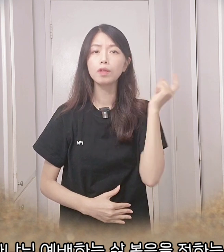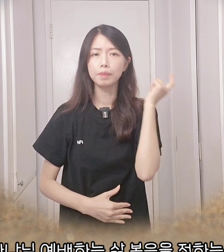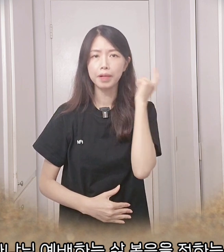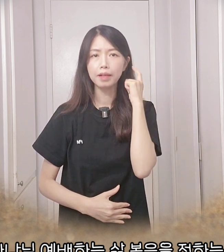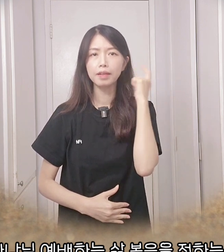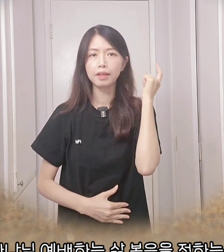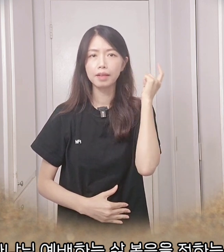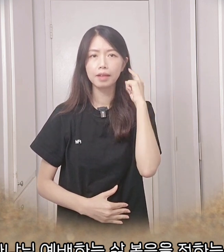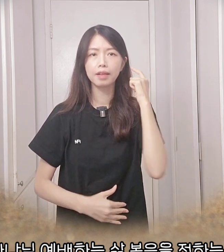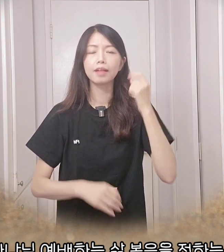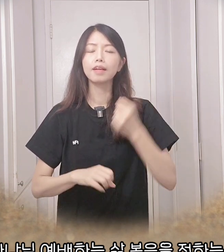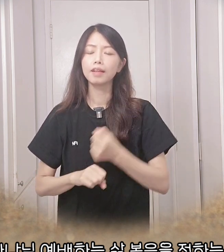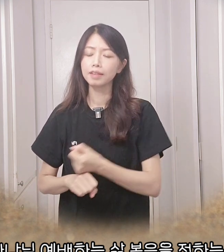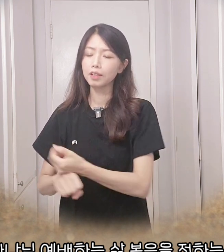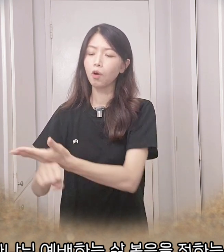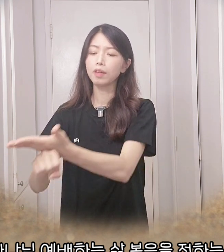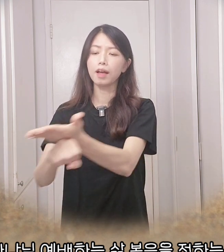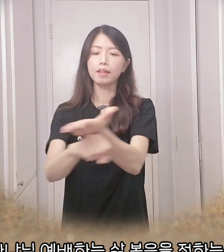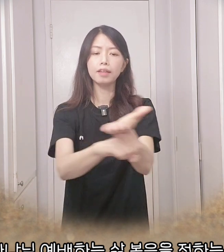복음을